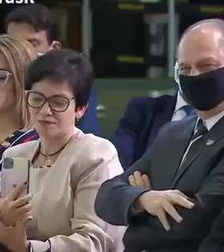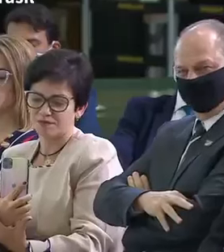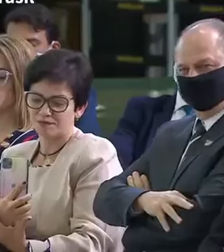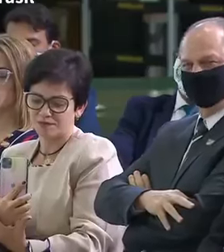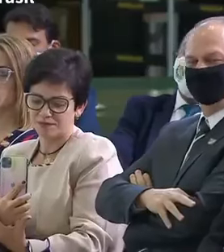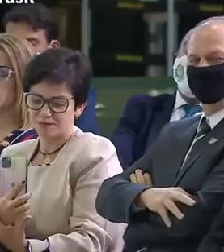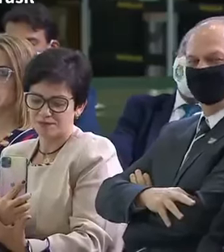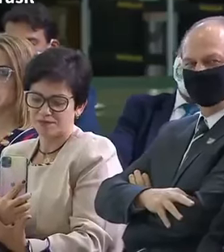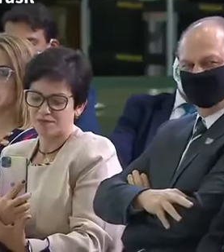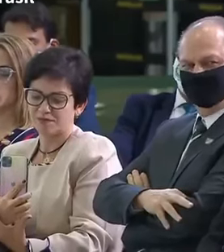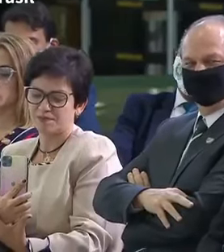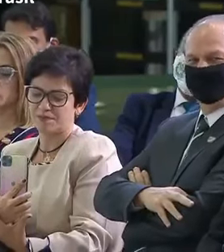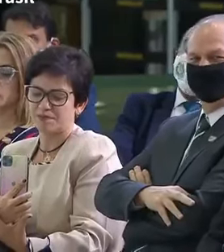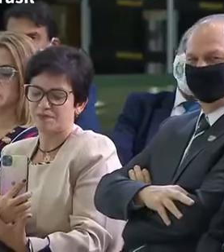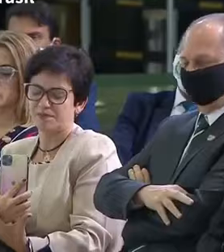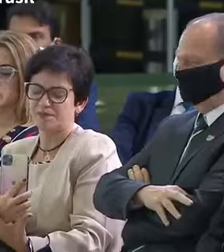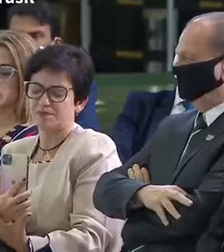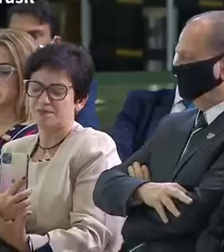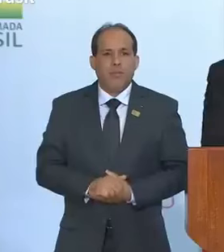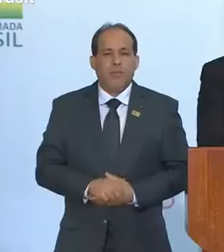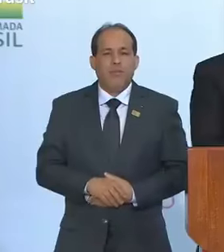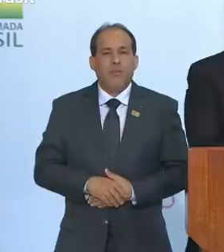E mais ainda,